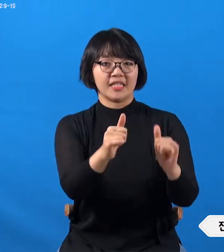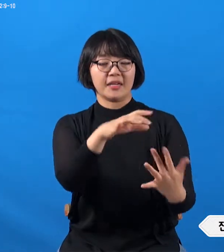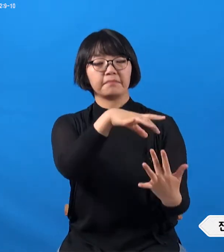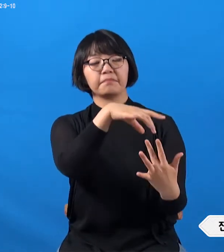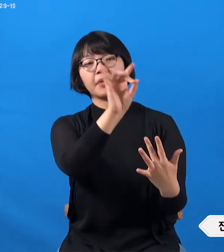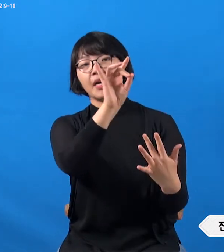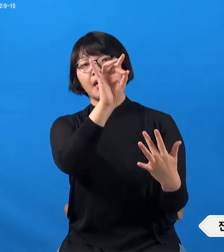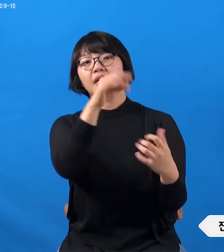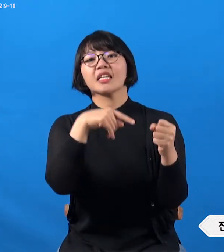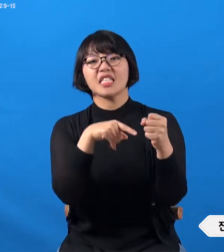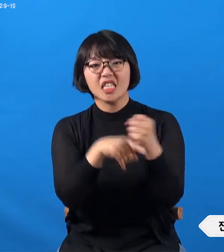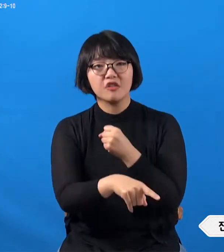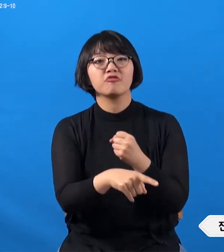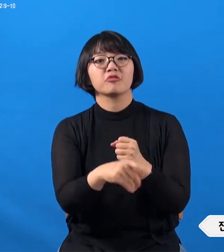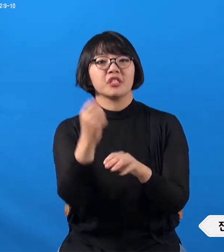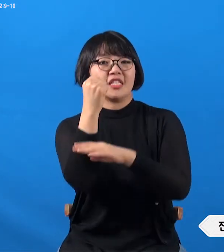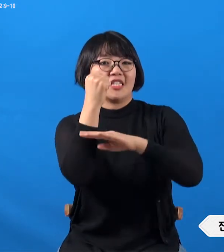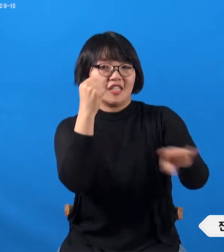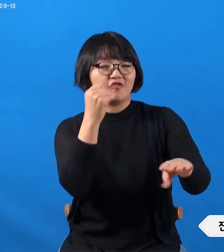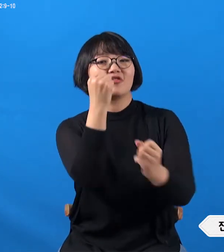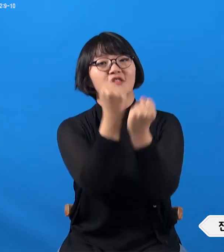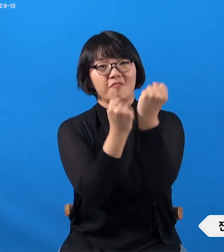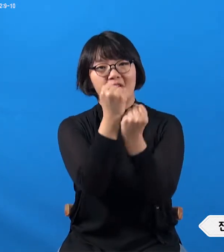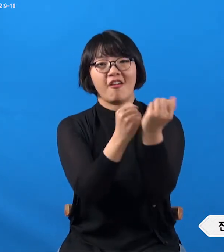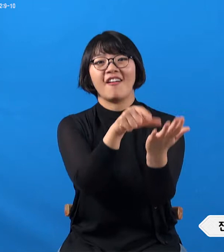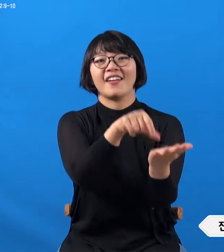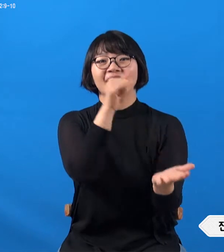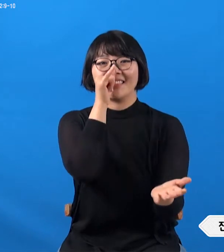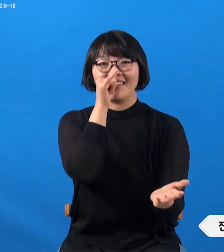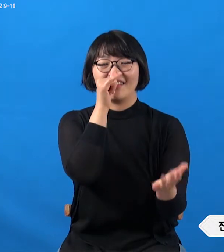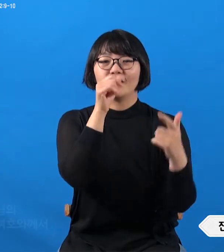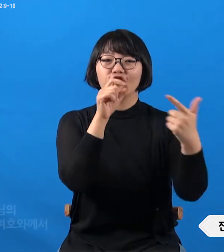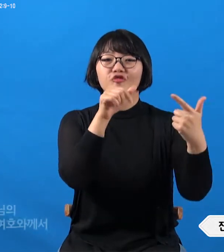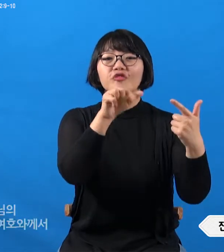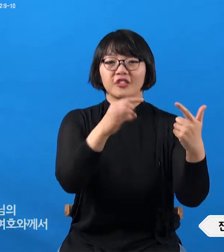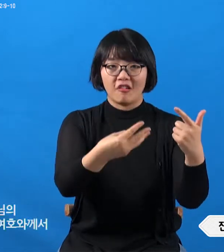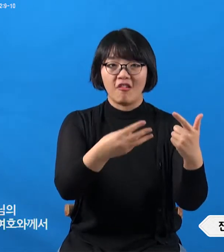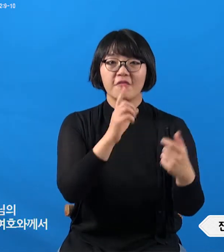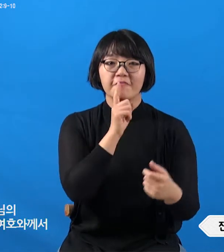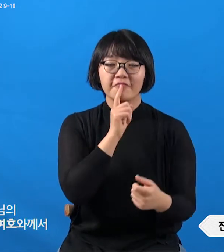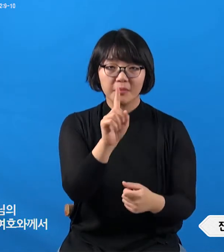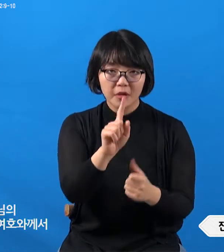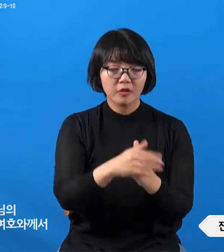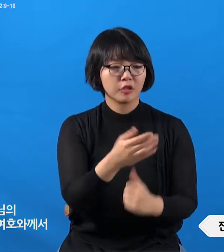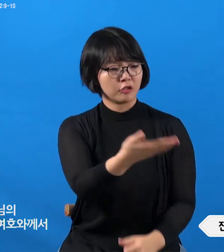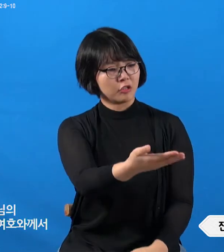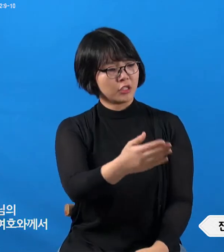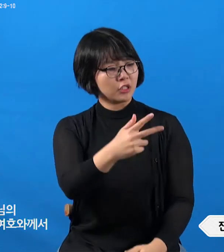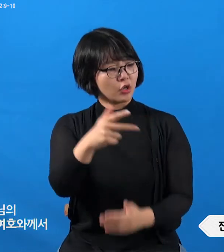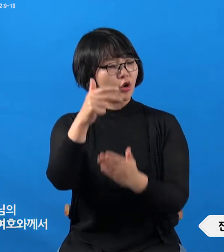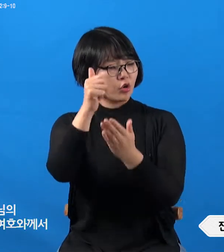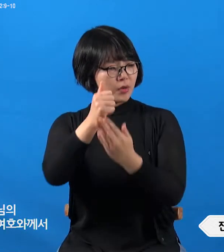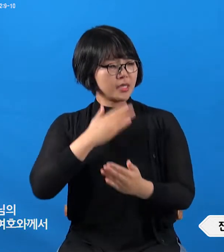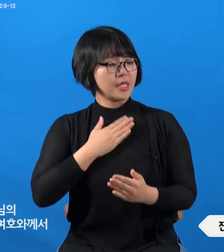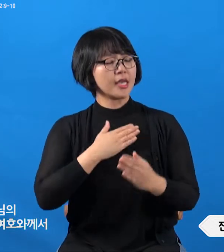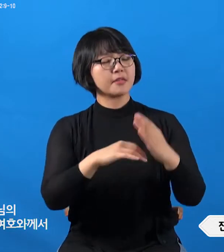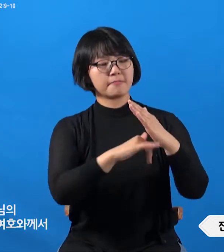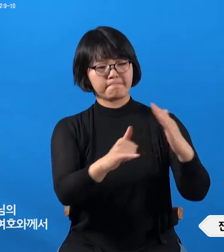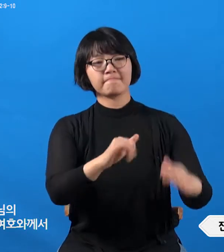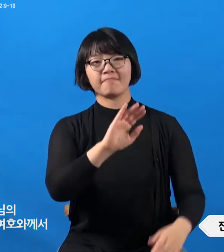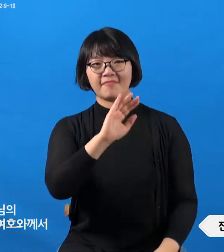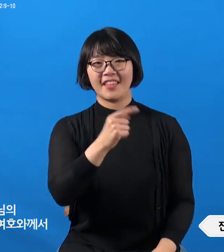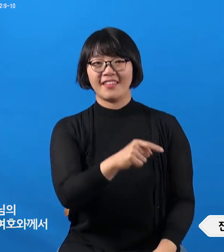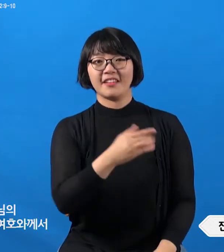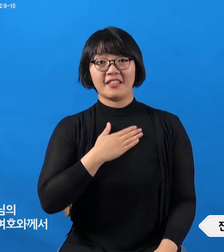백성을 선택한 이유, 그 기준을 말씀하십니다. 6절 너는 여호와 내 하나님의